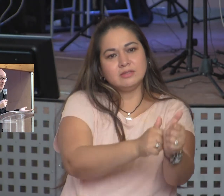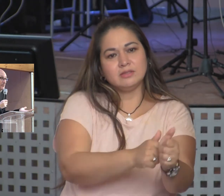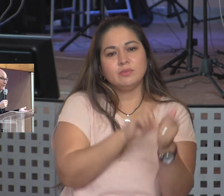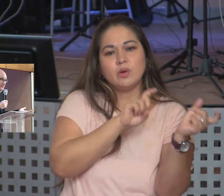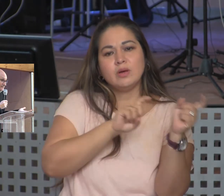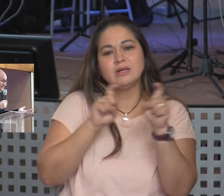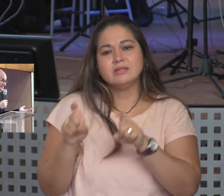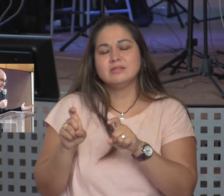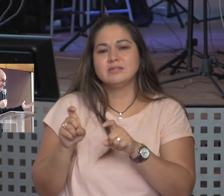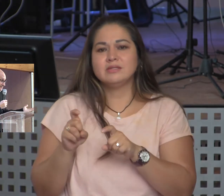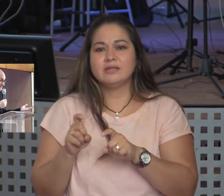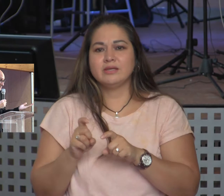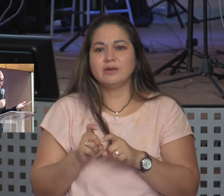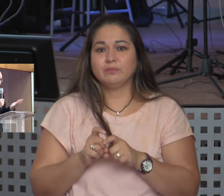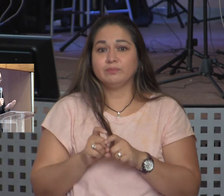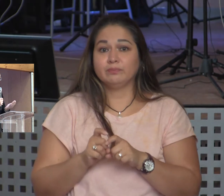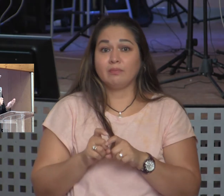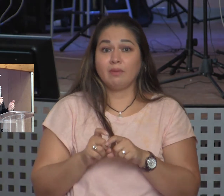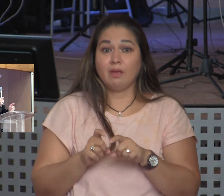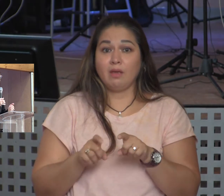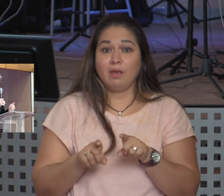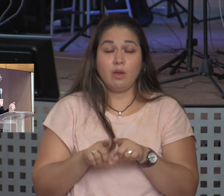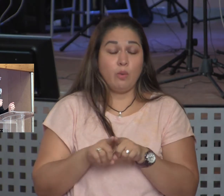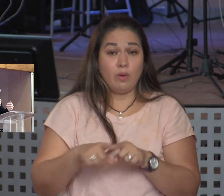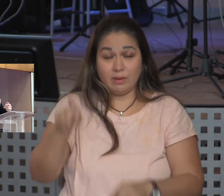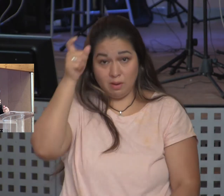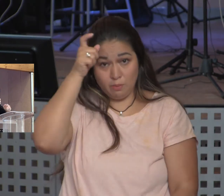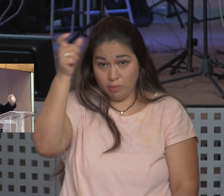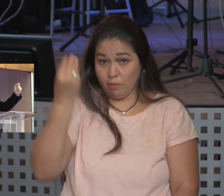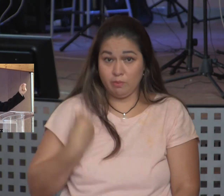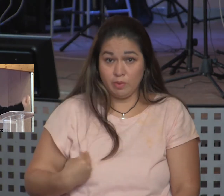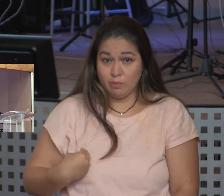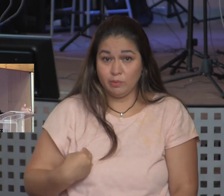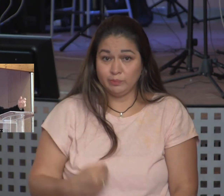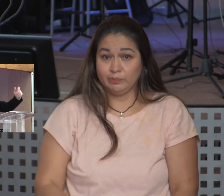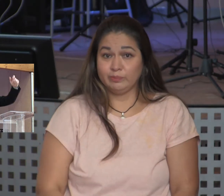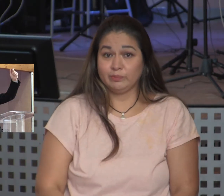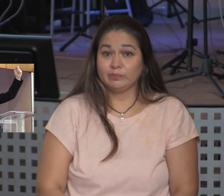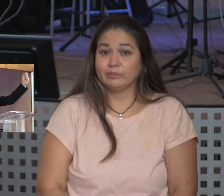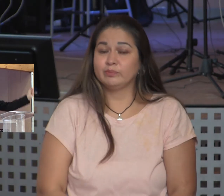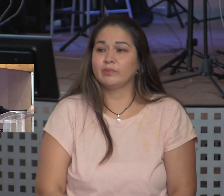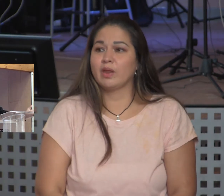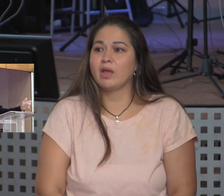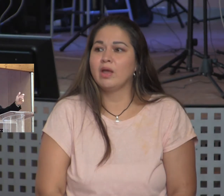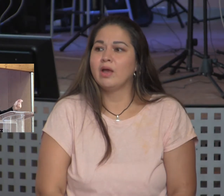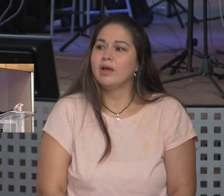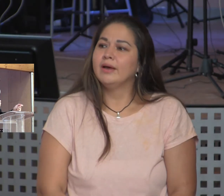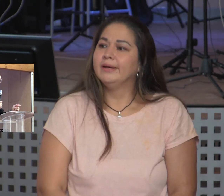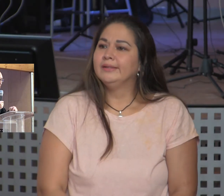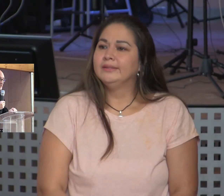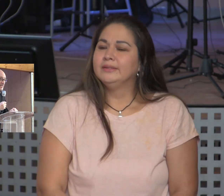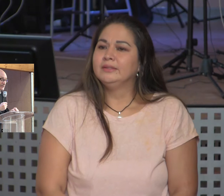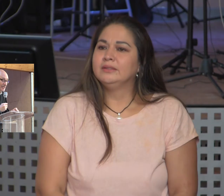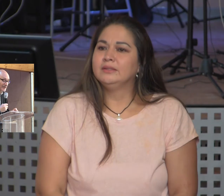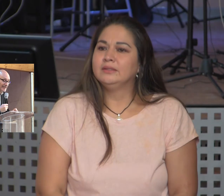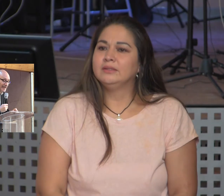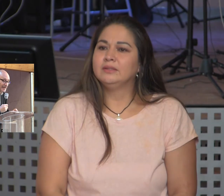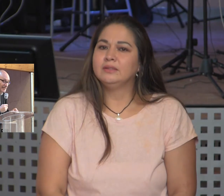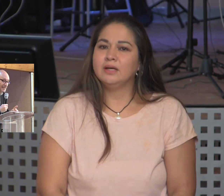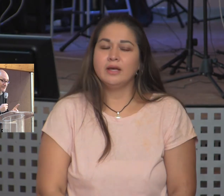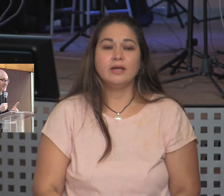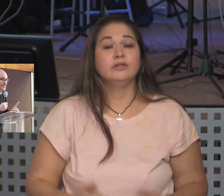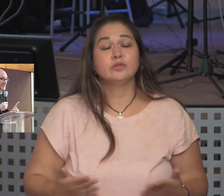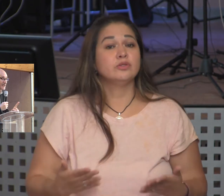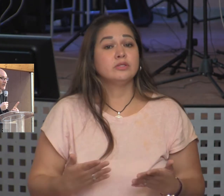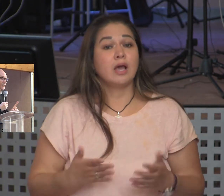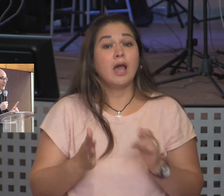mismo pueblo, no les va a enseñar con la trompeta, con el monte humeante, se lo enseña de otra manera.